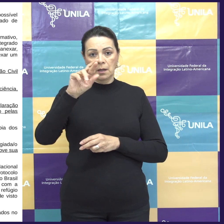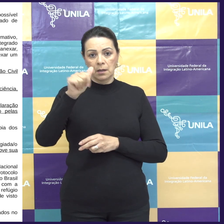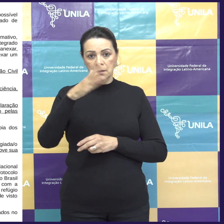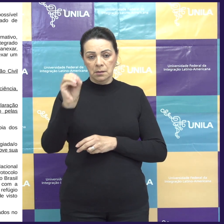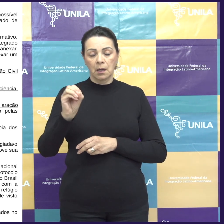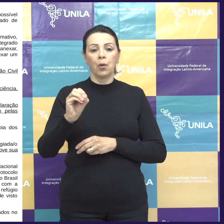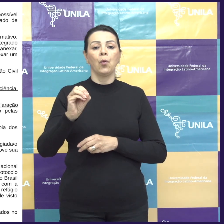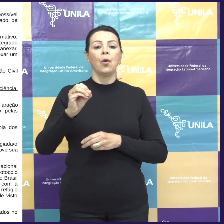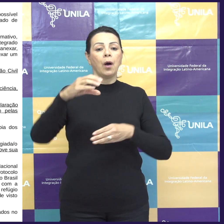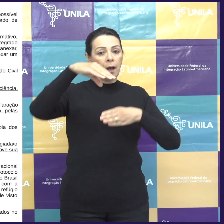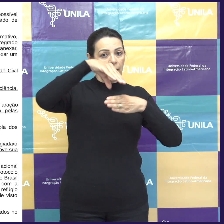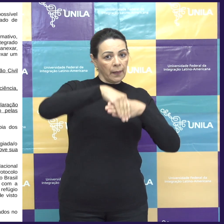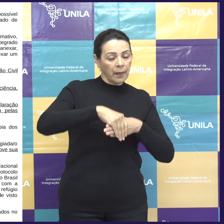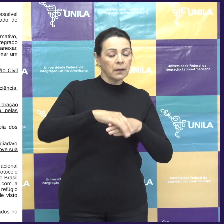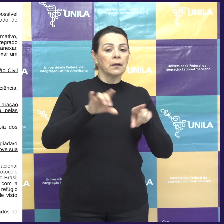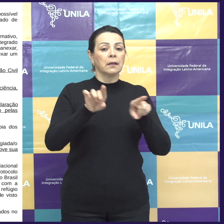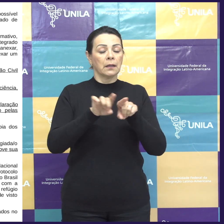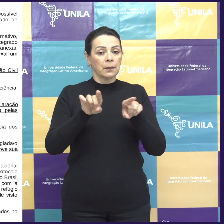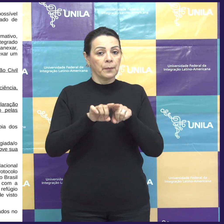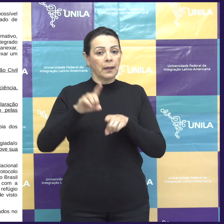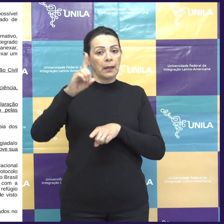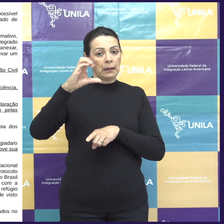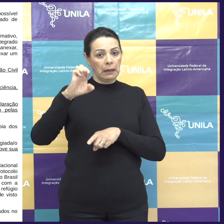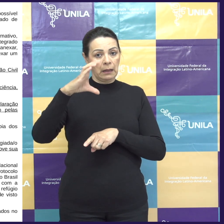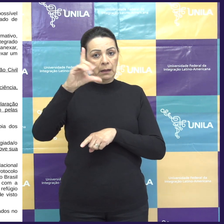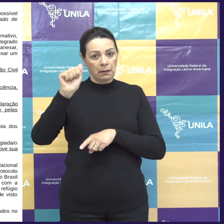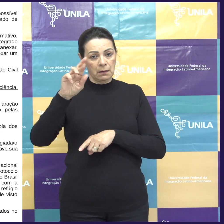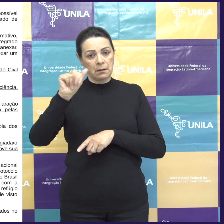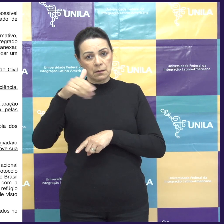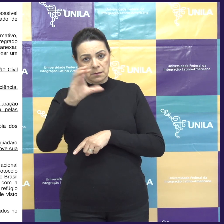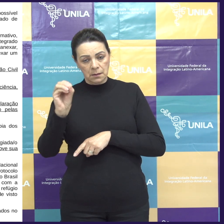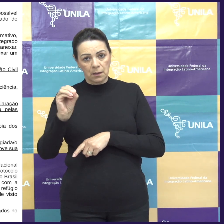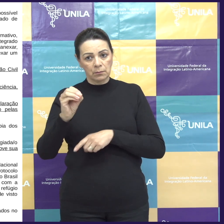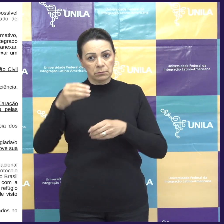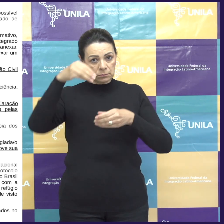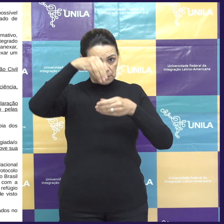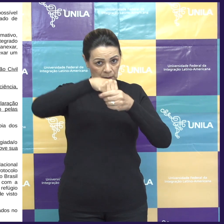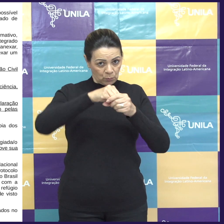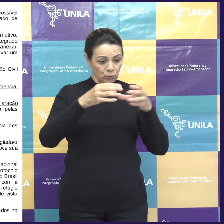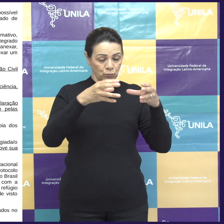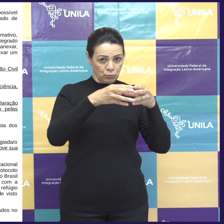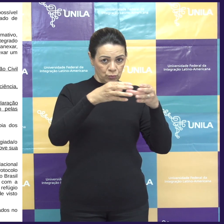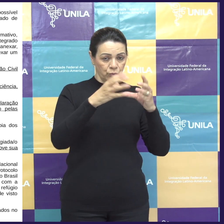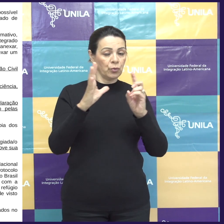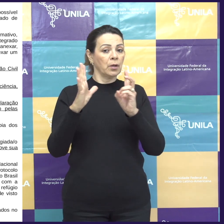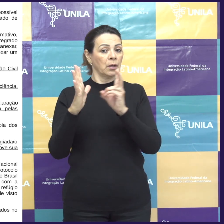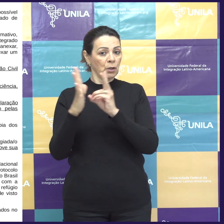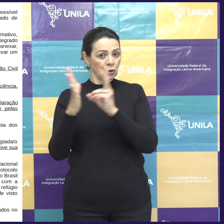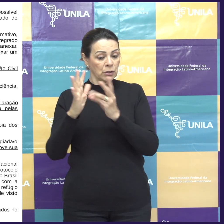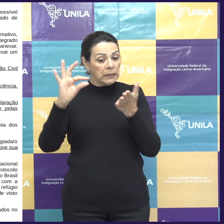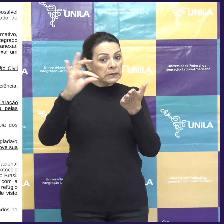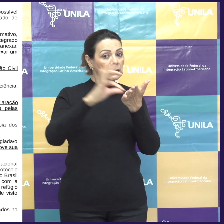declaração de pertencimento do candidato com a comunidade indígena, assinado